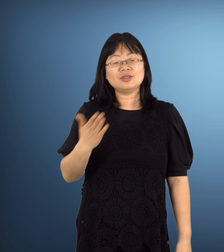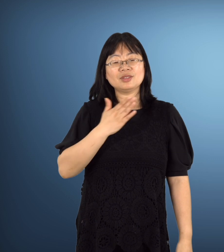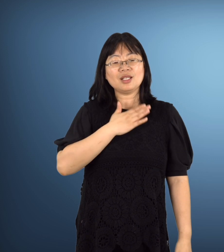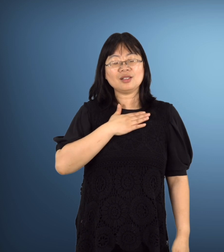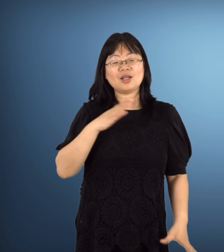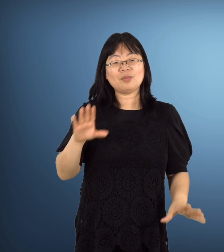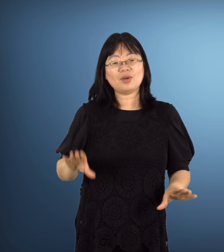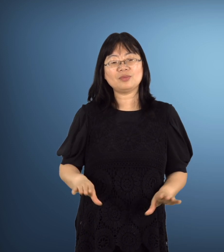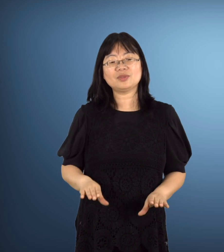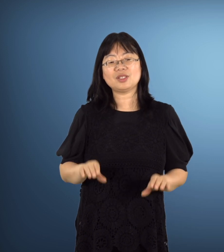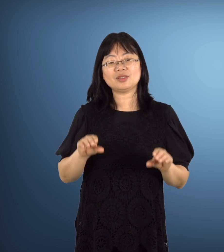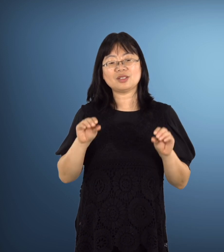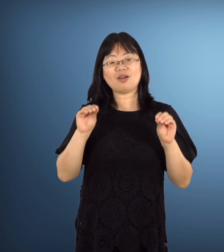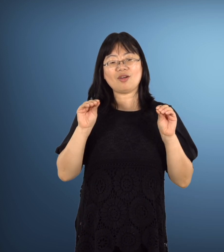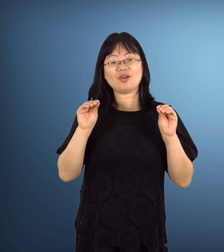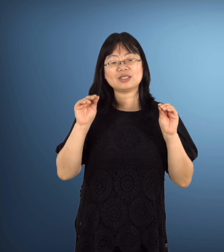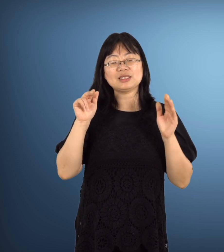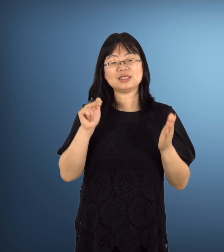아니면 내가